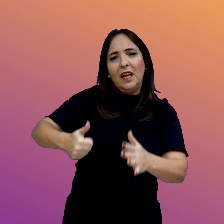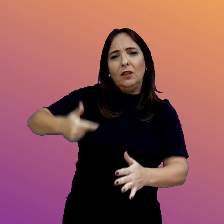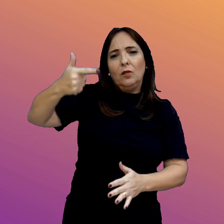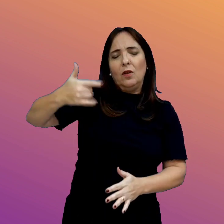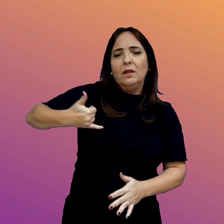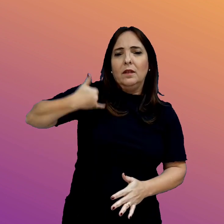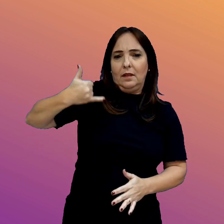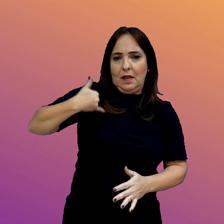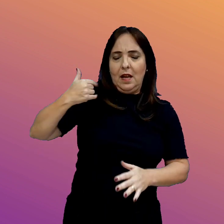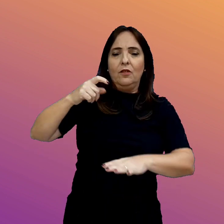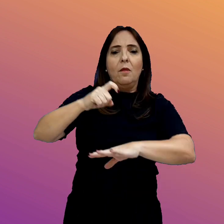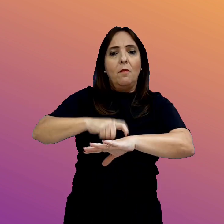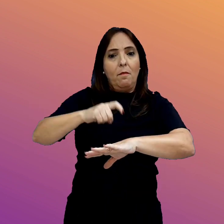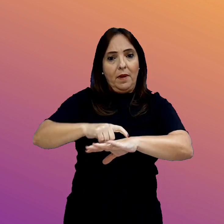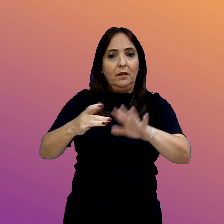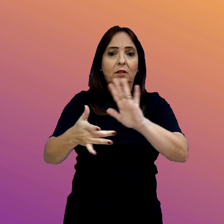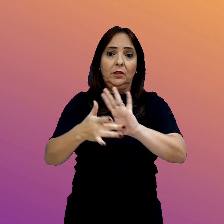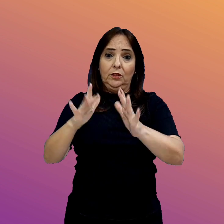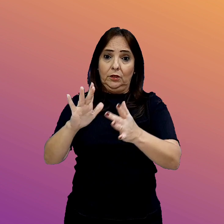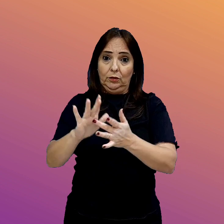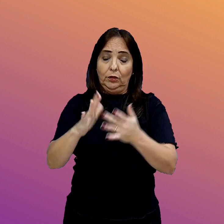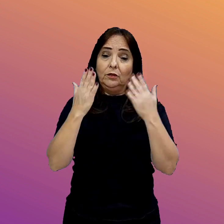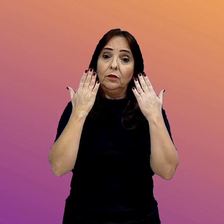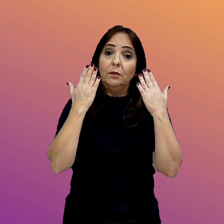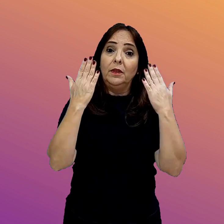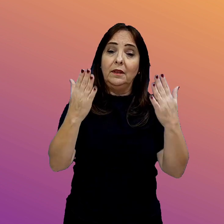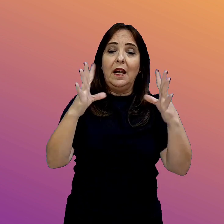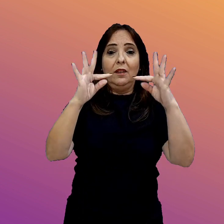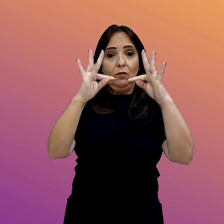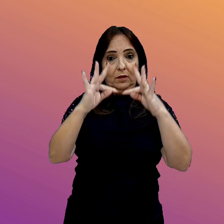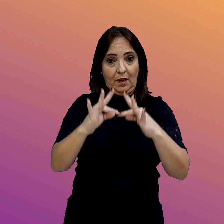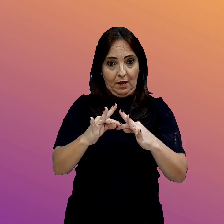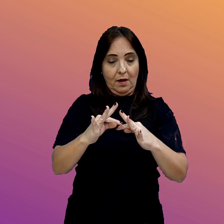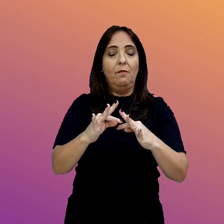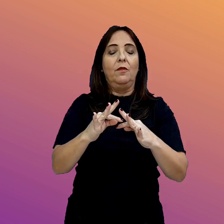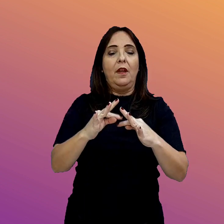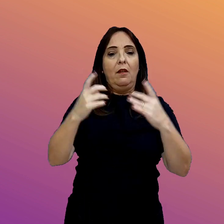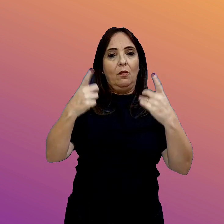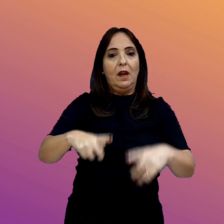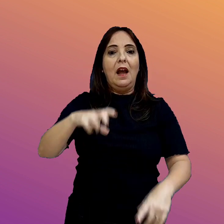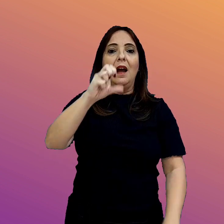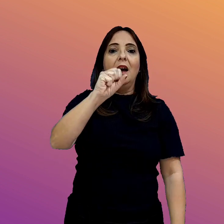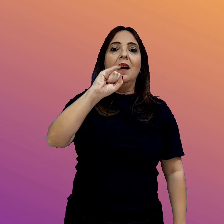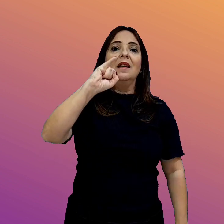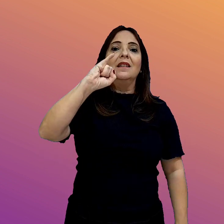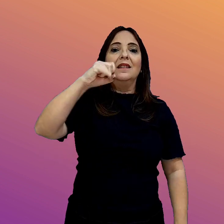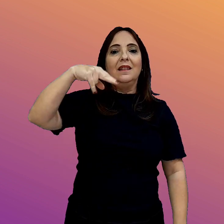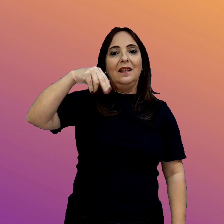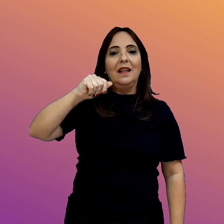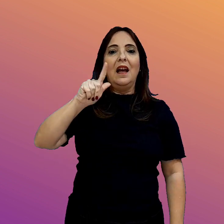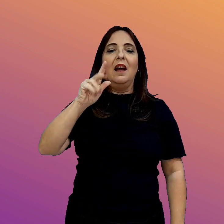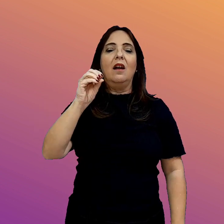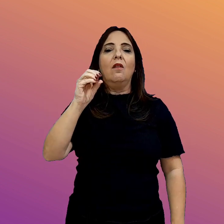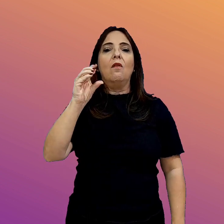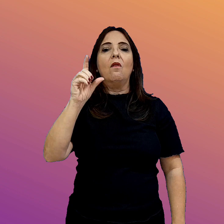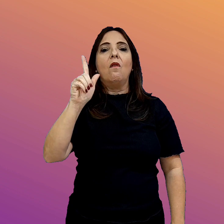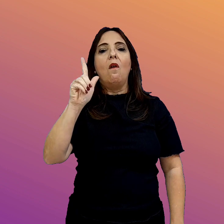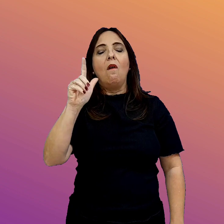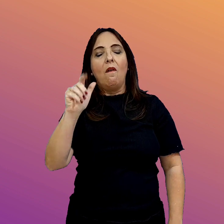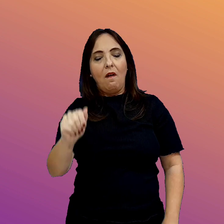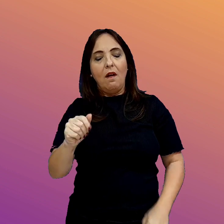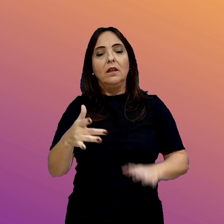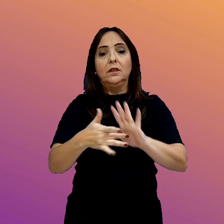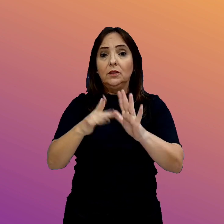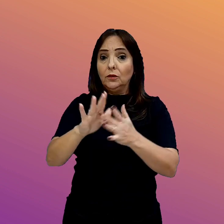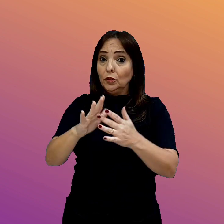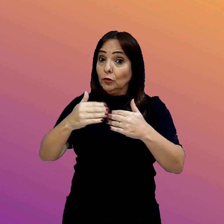ao templo, lá no templo, na sinagoga, e depois Jesus só reaparece lá pelos 30 anos para iniciar o seu ministério público como Messias,